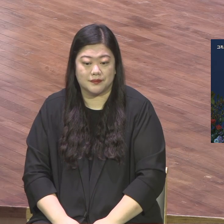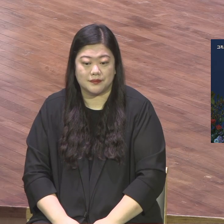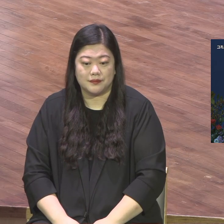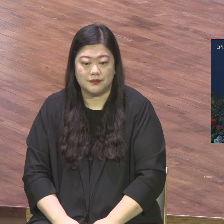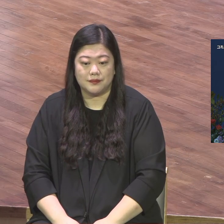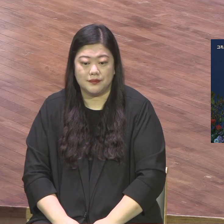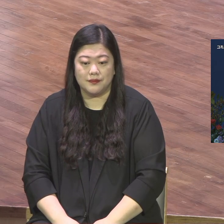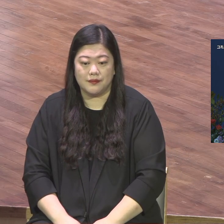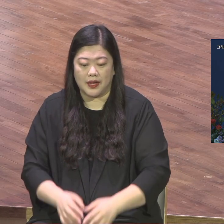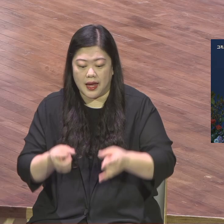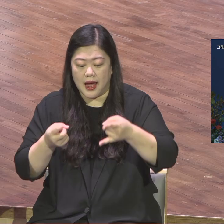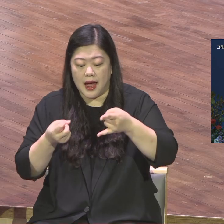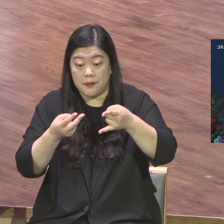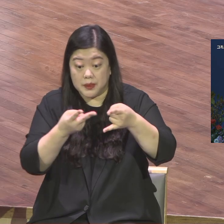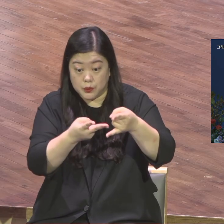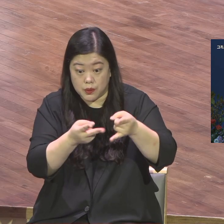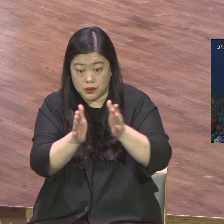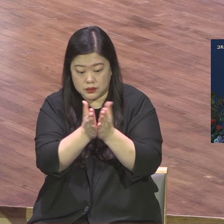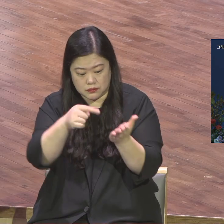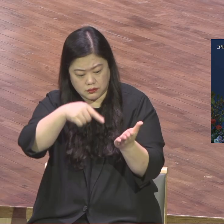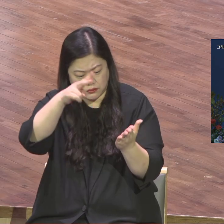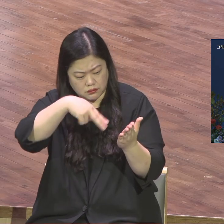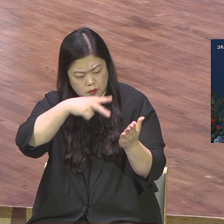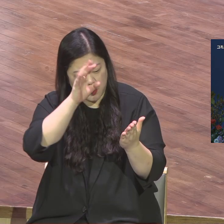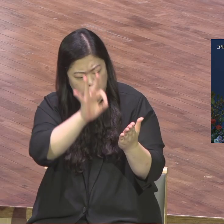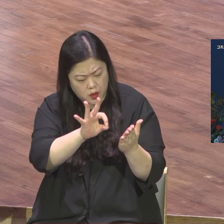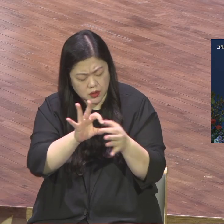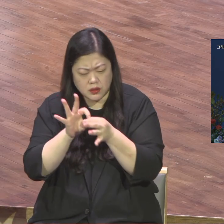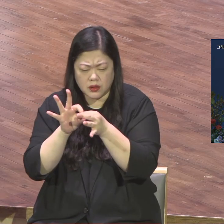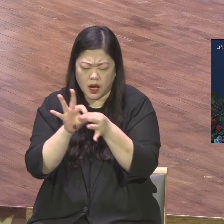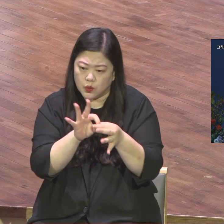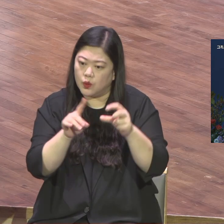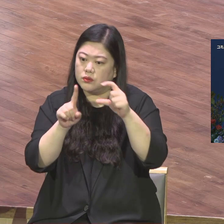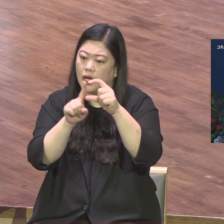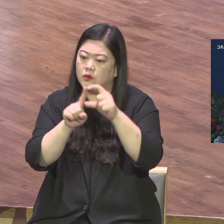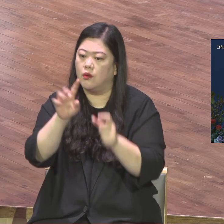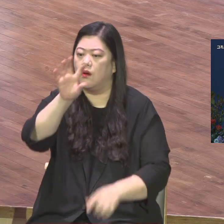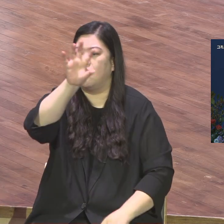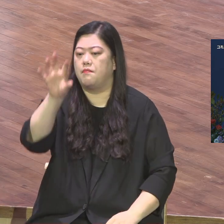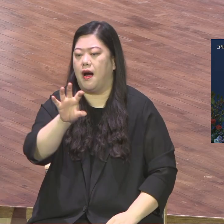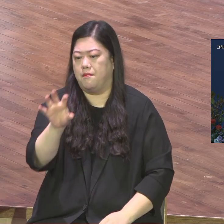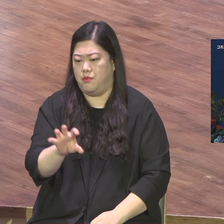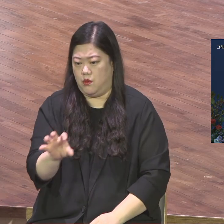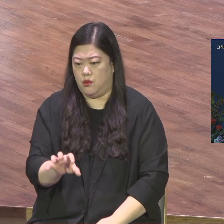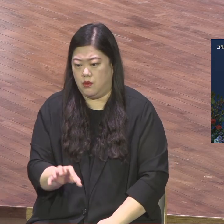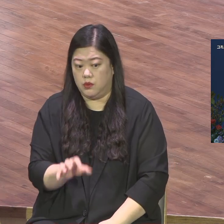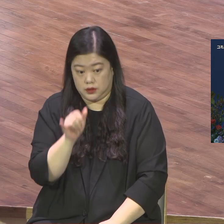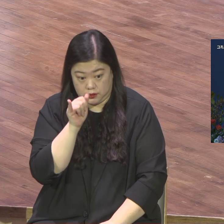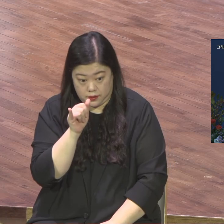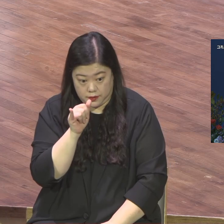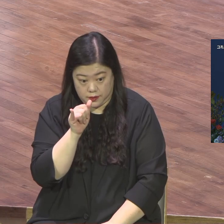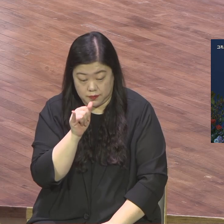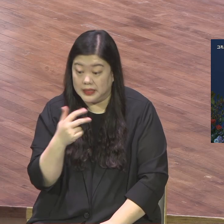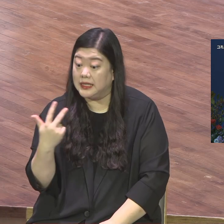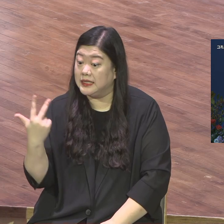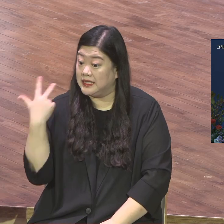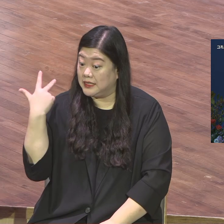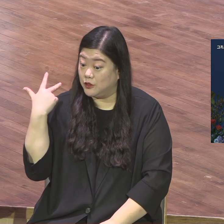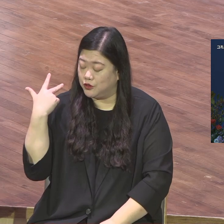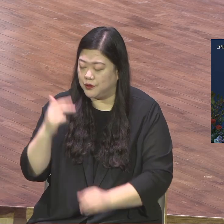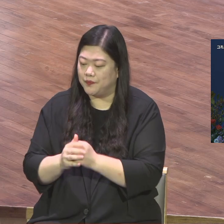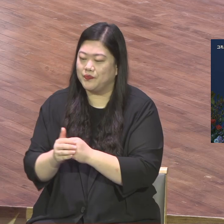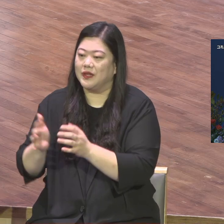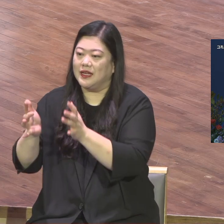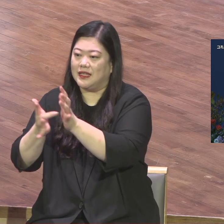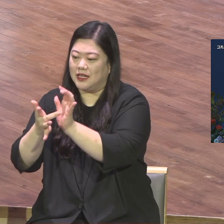반복적으로 강조하는 게 있습니다. 지난주 설교를 통해서도 우리는 그리스도 예수 안에서